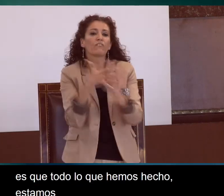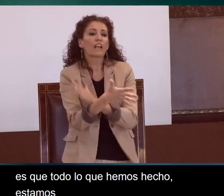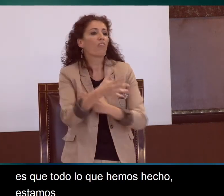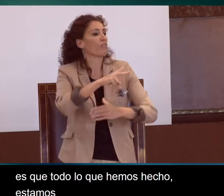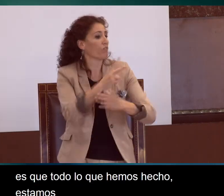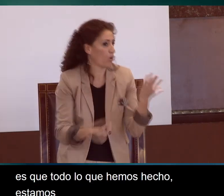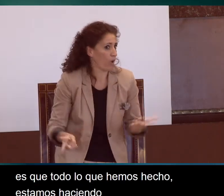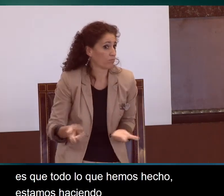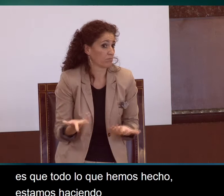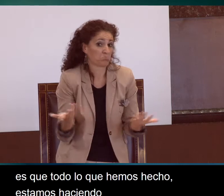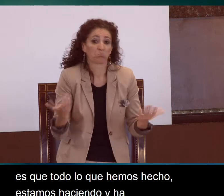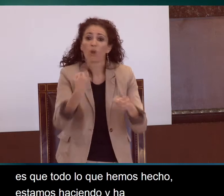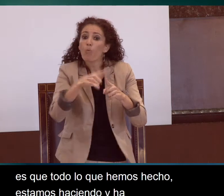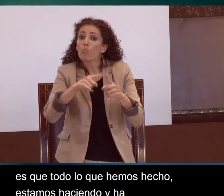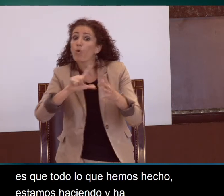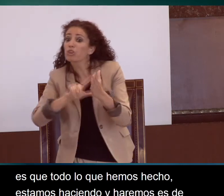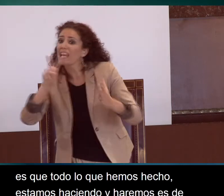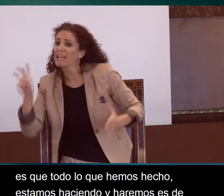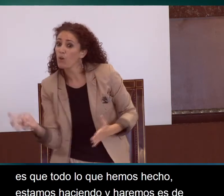adultas tengan una vida adulta enriquecedora.